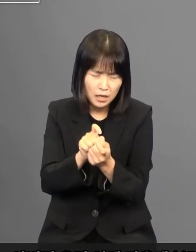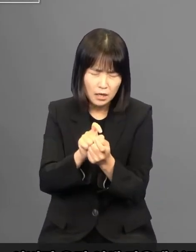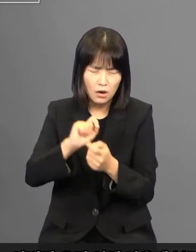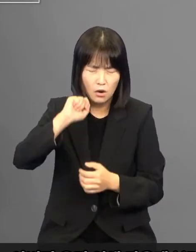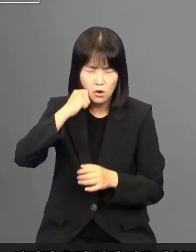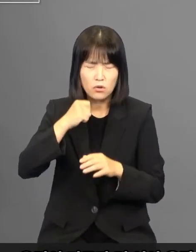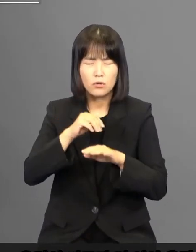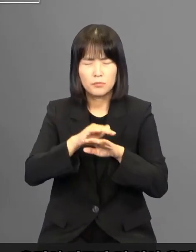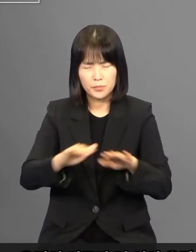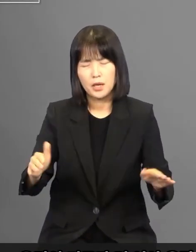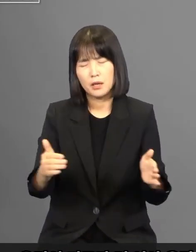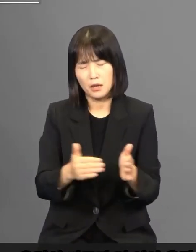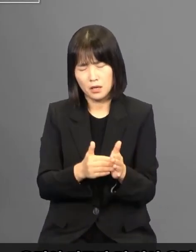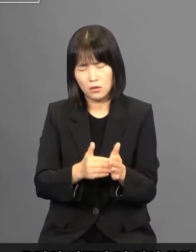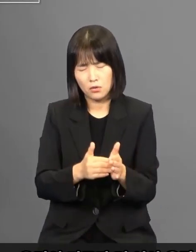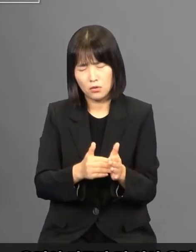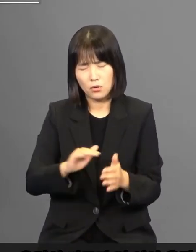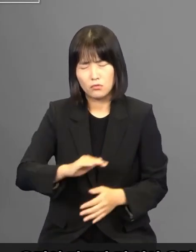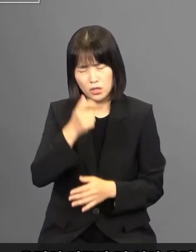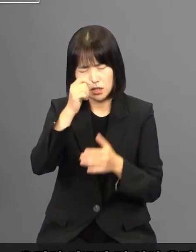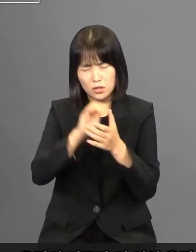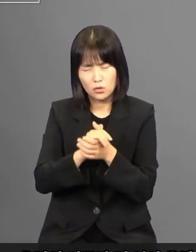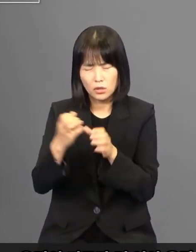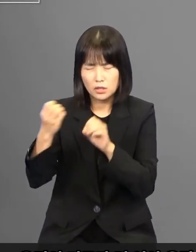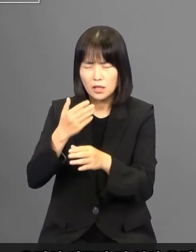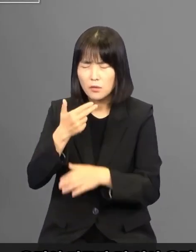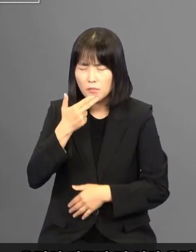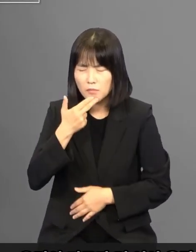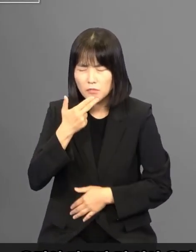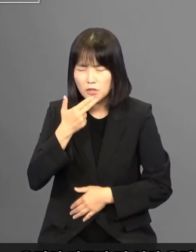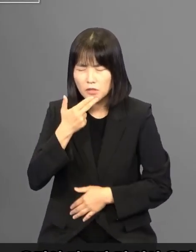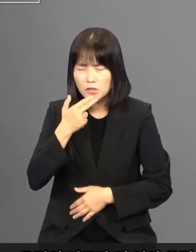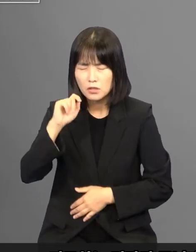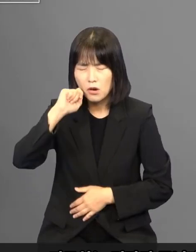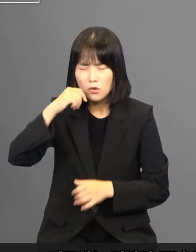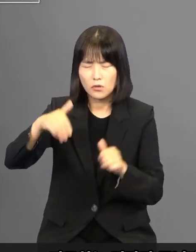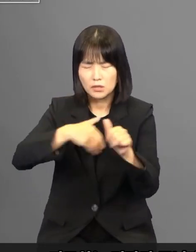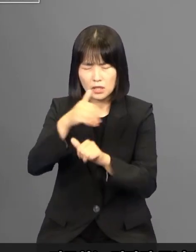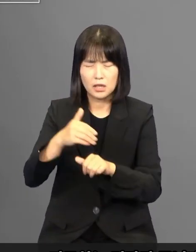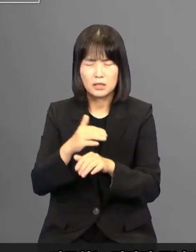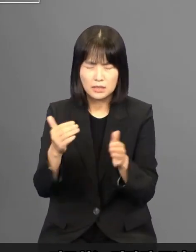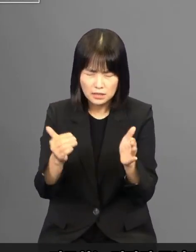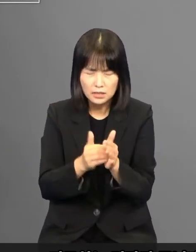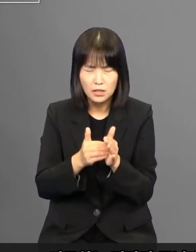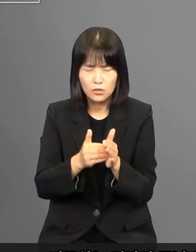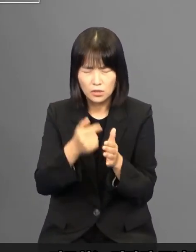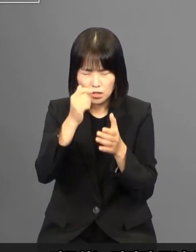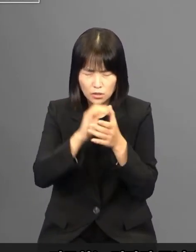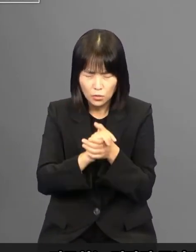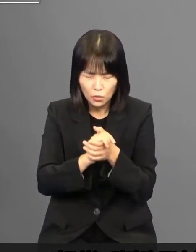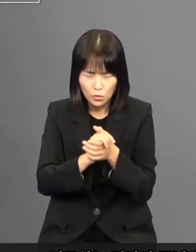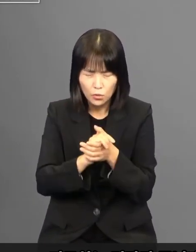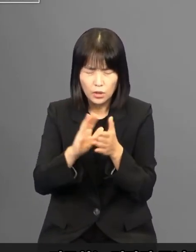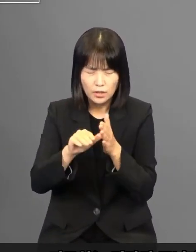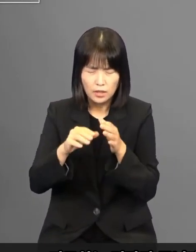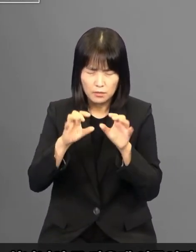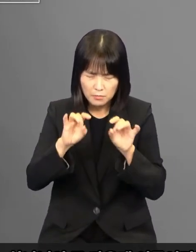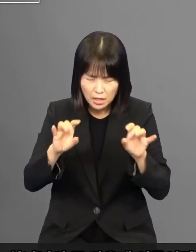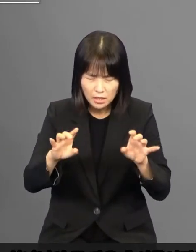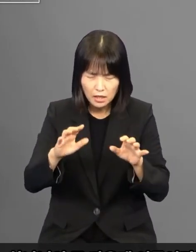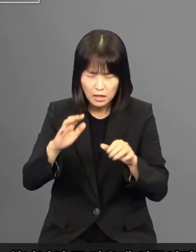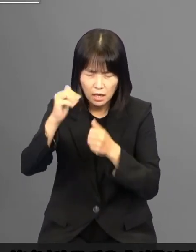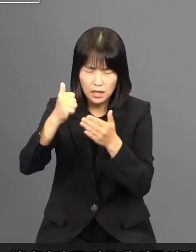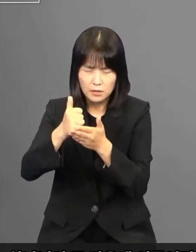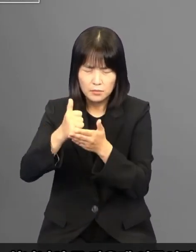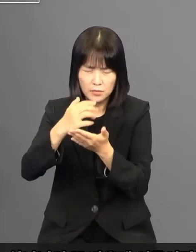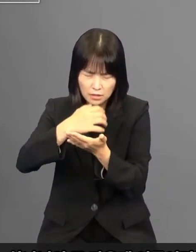그치고 우리의 기도가 더 이상 응답되지 않았던 그 흉년의 시기가 그치고 기도하는 것마다 주님께 상달되어지고 기도하는 것마다 하나님의